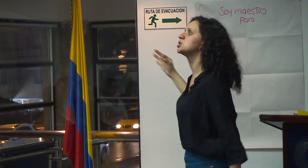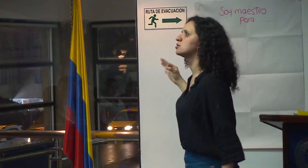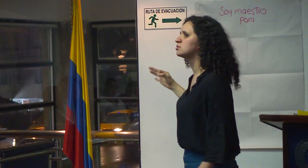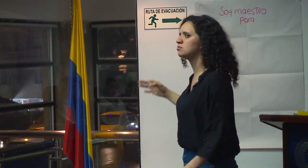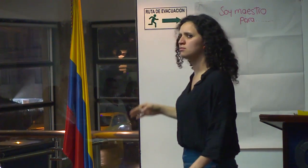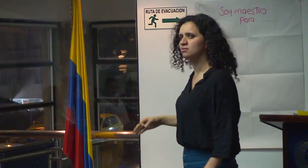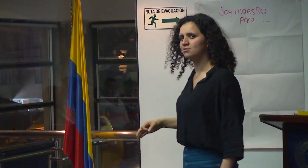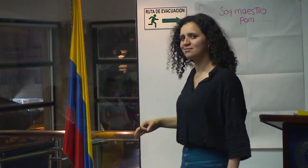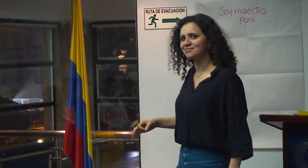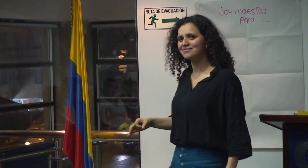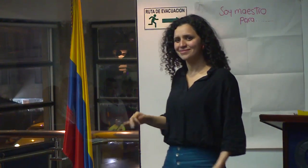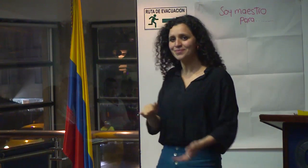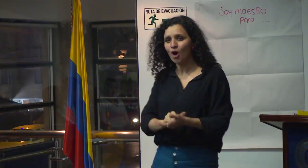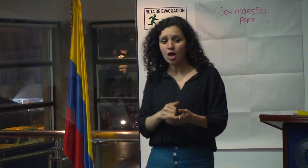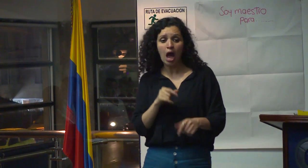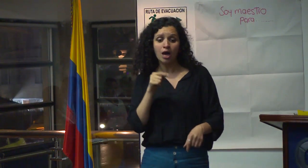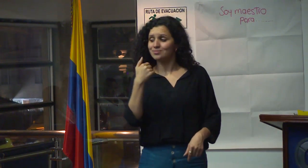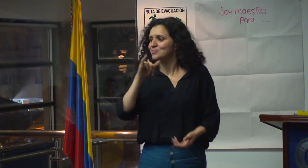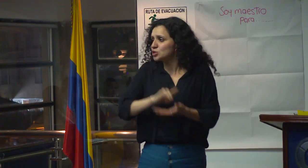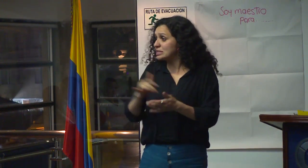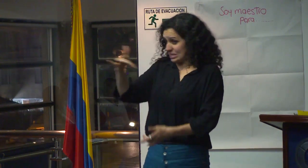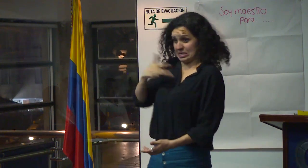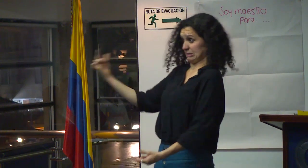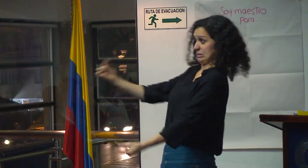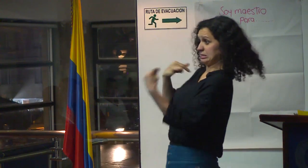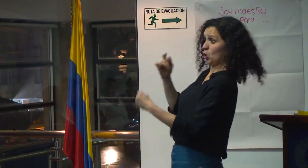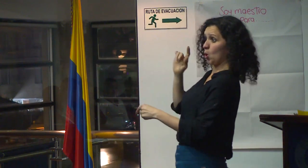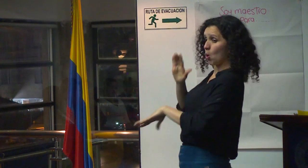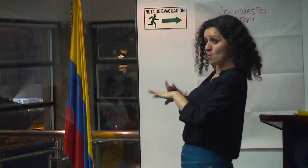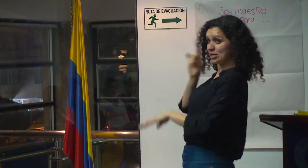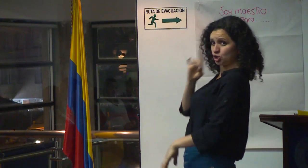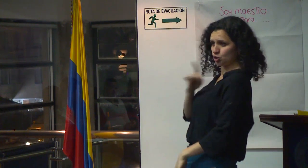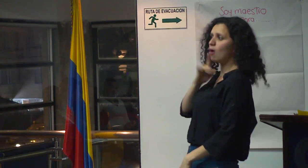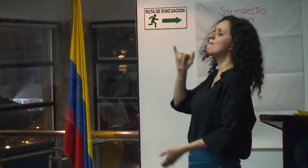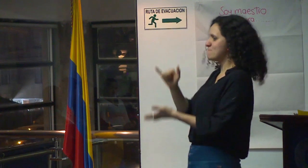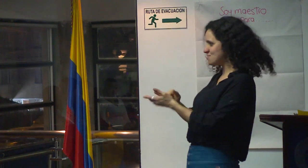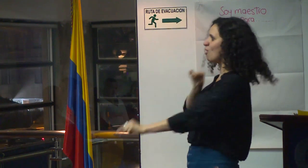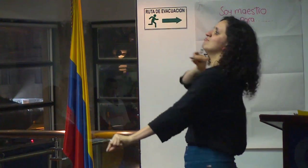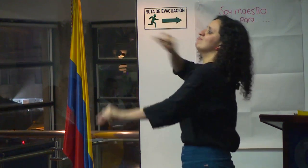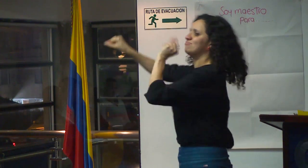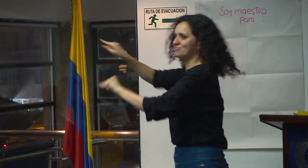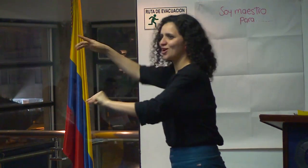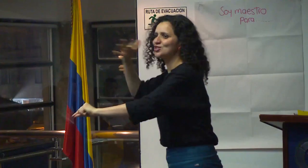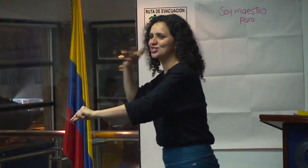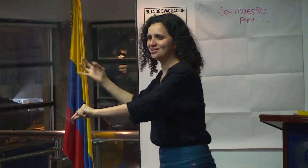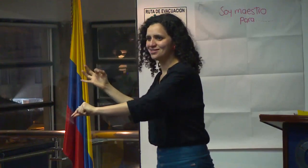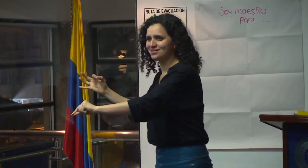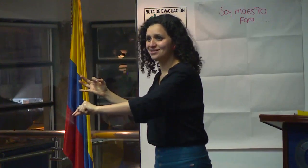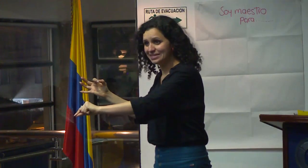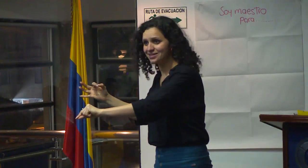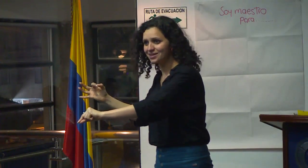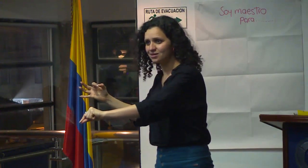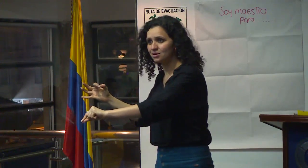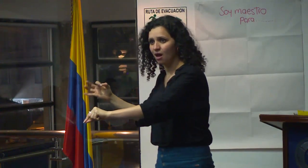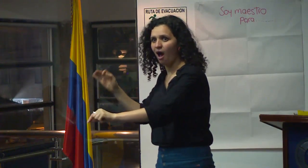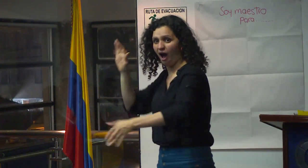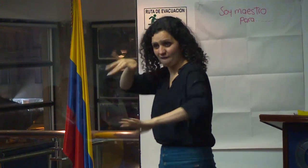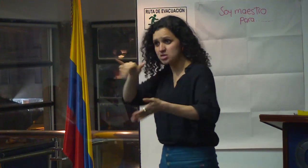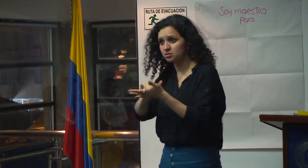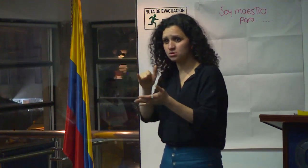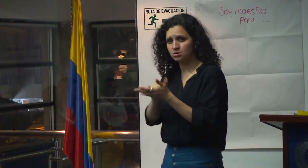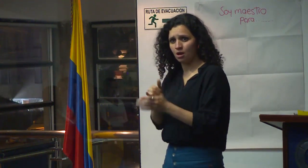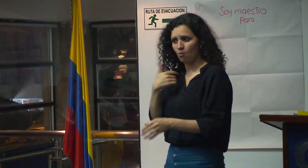nos juzgan a nosotros por oír, y desde ahí ustedes tienen esa mirada de otro con nosotros, ¿sí? Y nos segregan en muchas